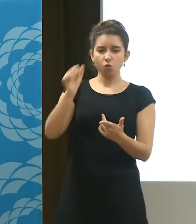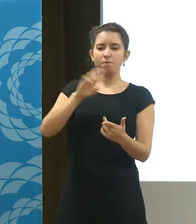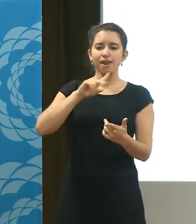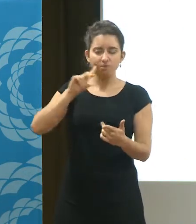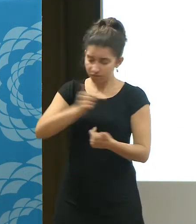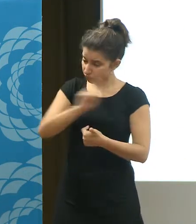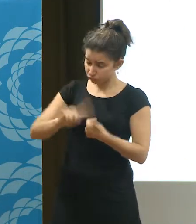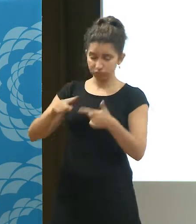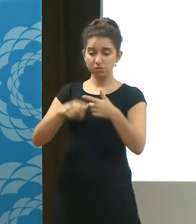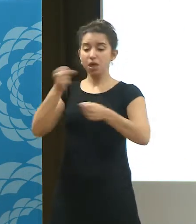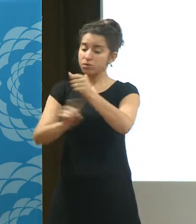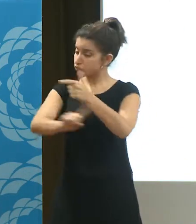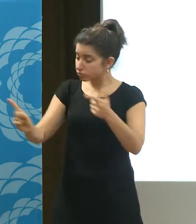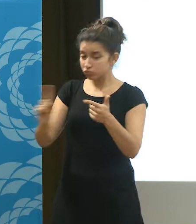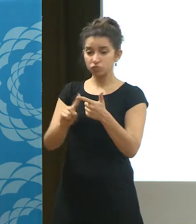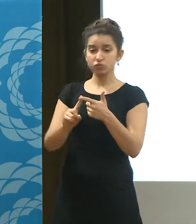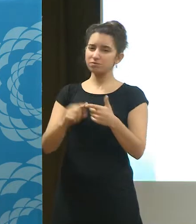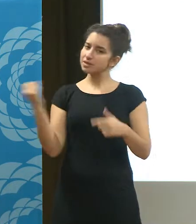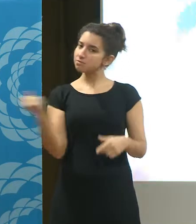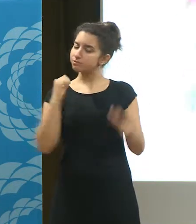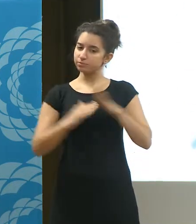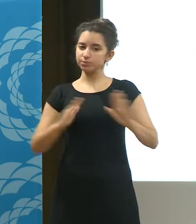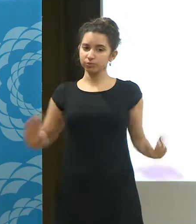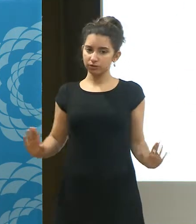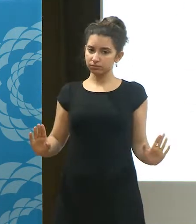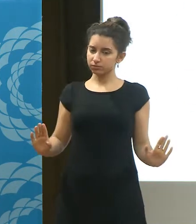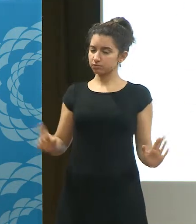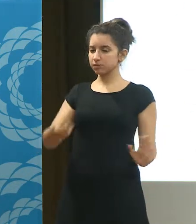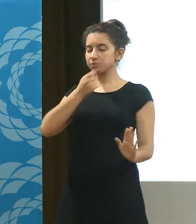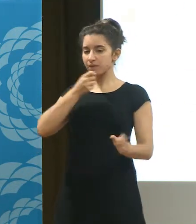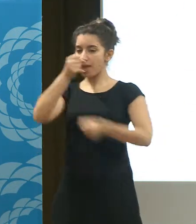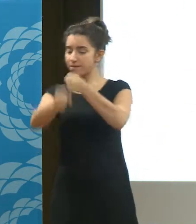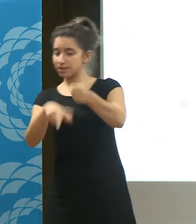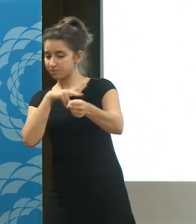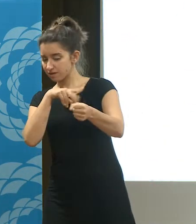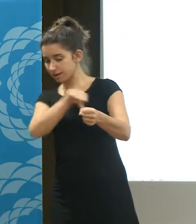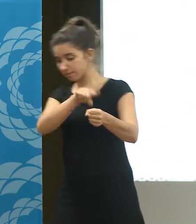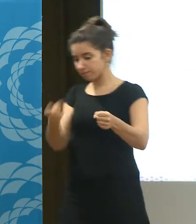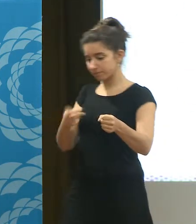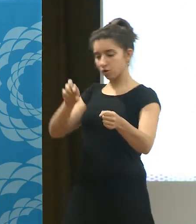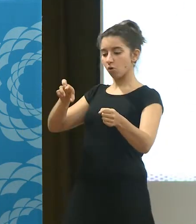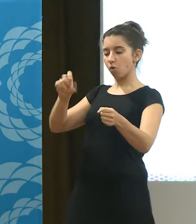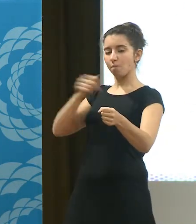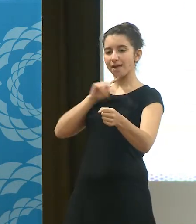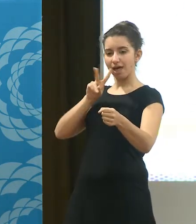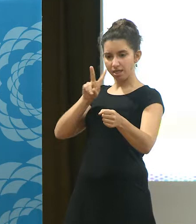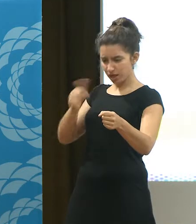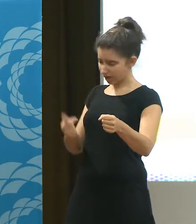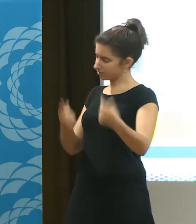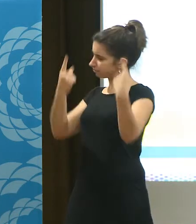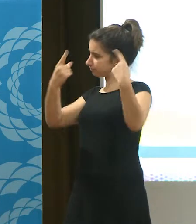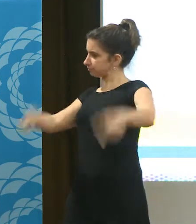ni empresariales. Y hacemos una distinción, porque para nosotros no es lo mismo una empresa privada que una cooperativa. Siempre vamos a estar apoyando el trabajo